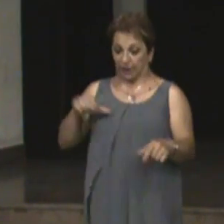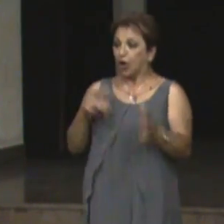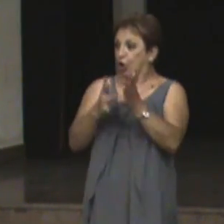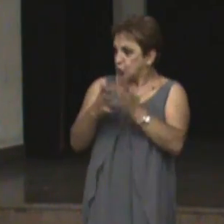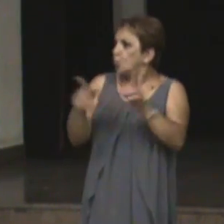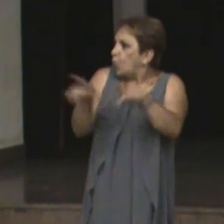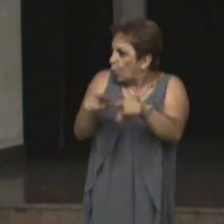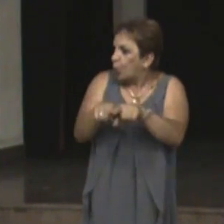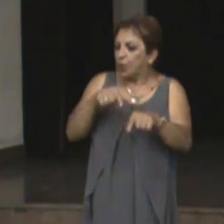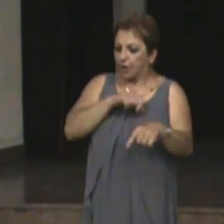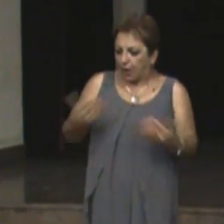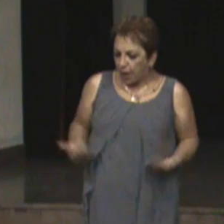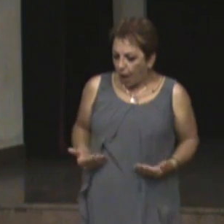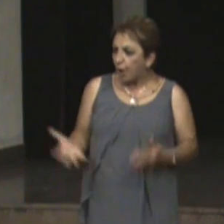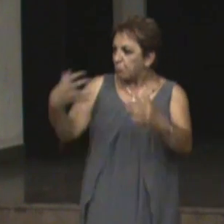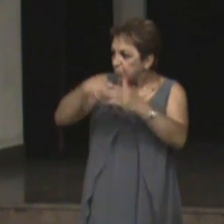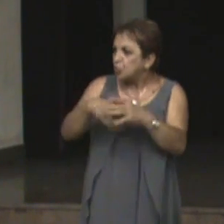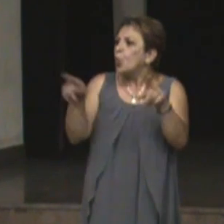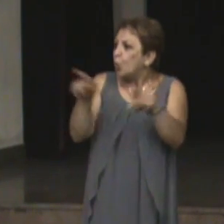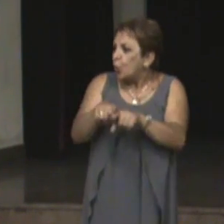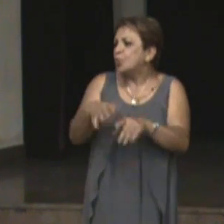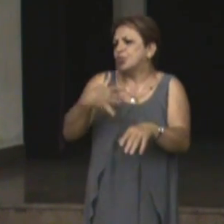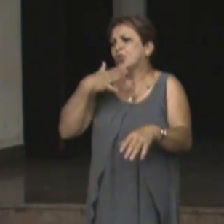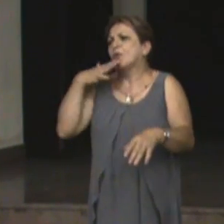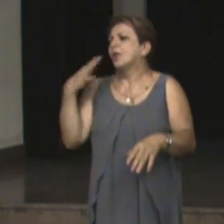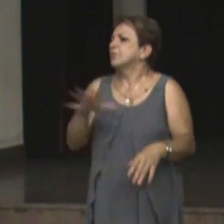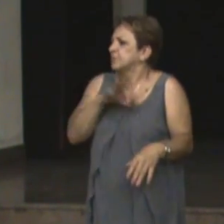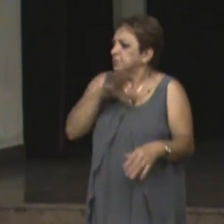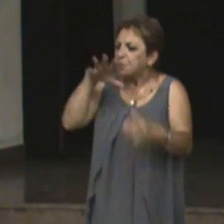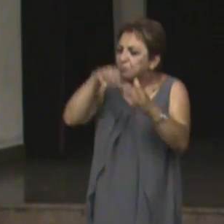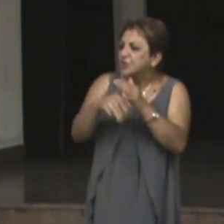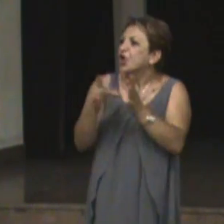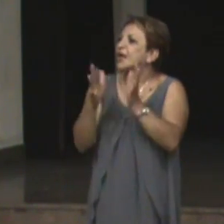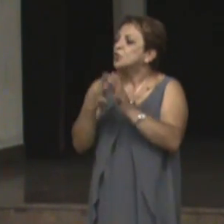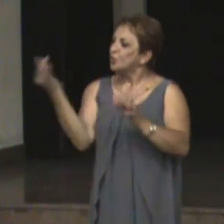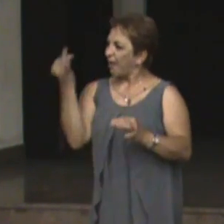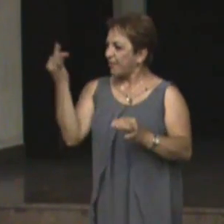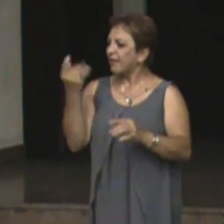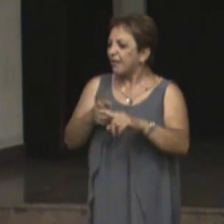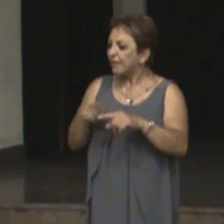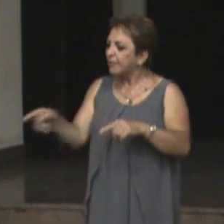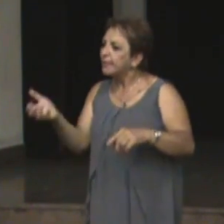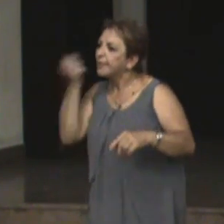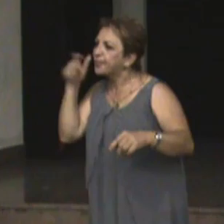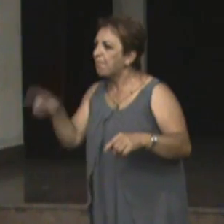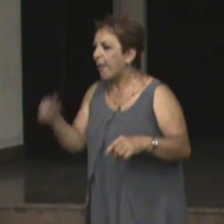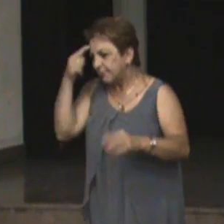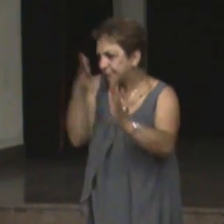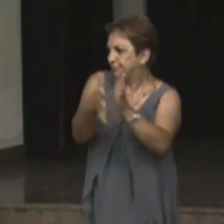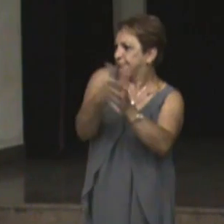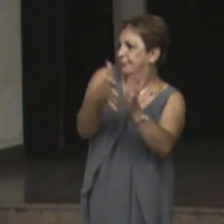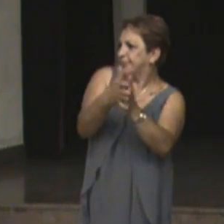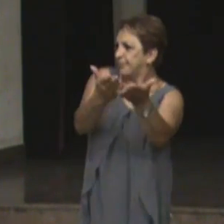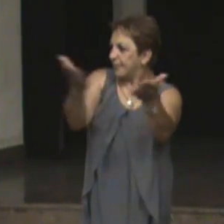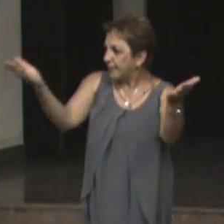իր երկրային կյանքի տարիներին շատ ավելի հաճախ օգտվեց այս ժանրը, իր